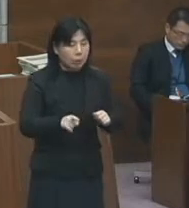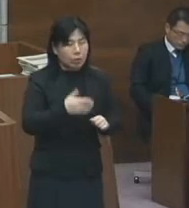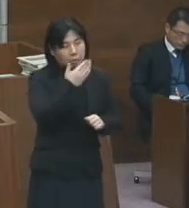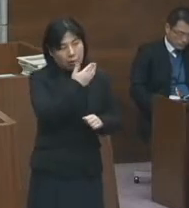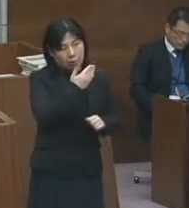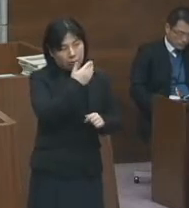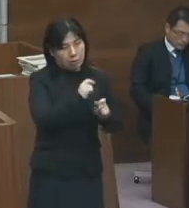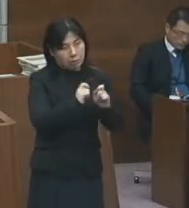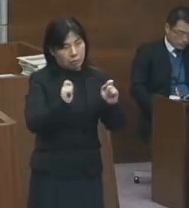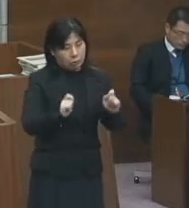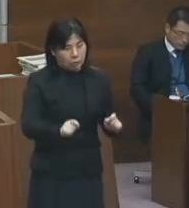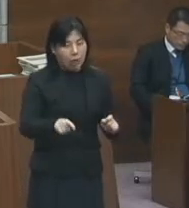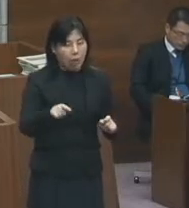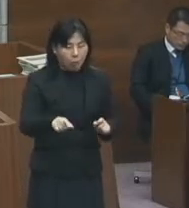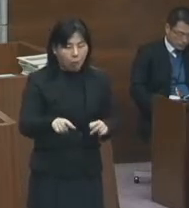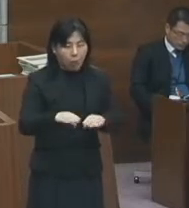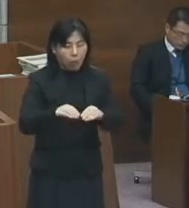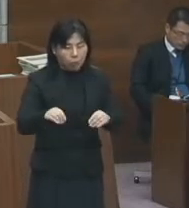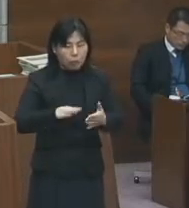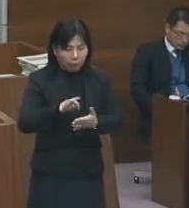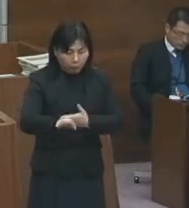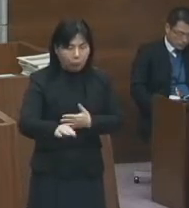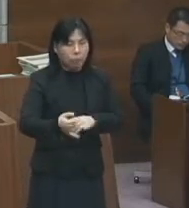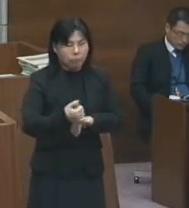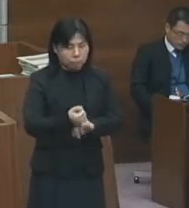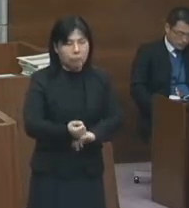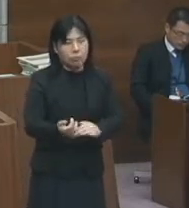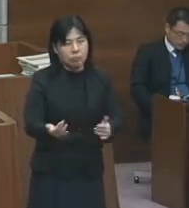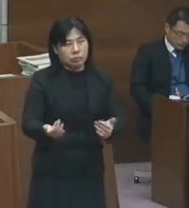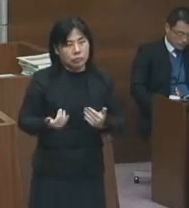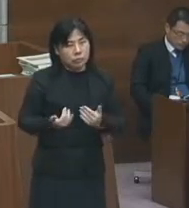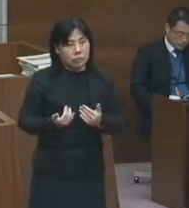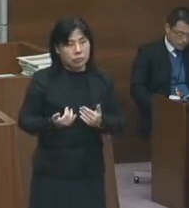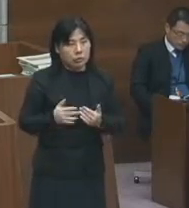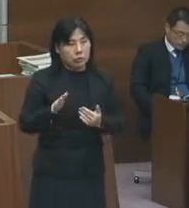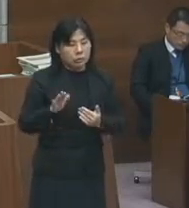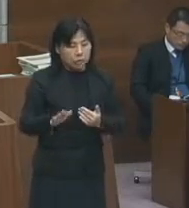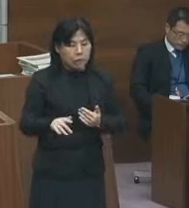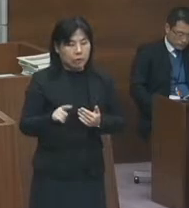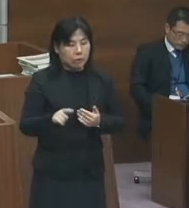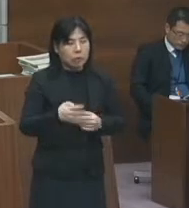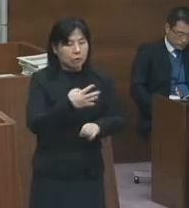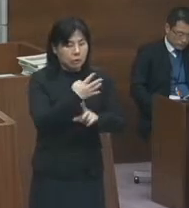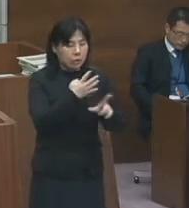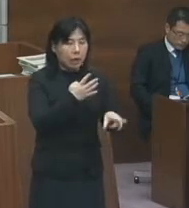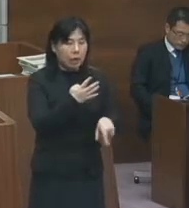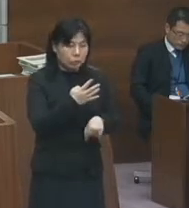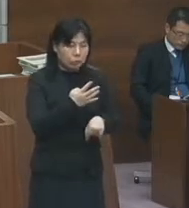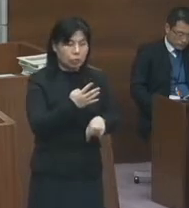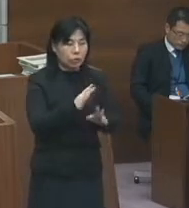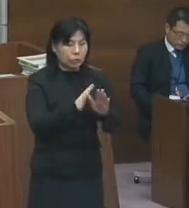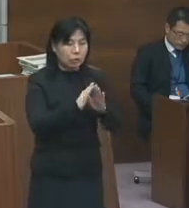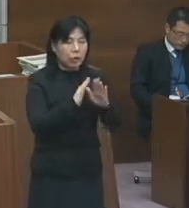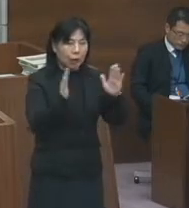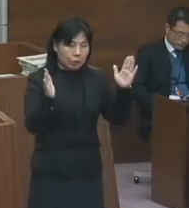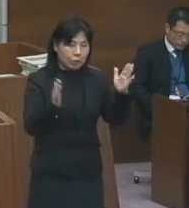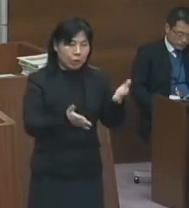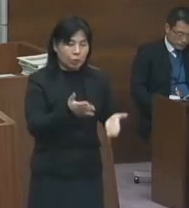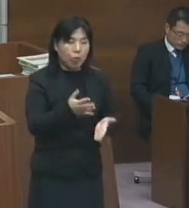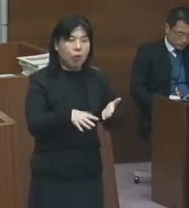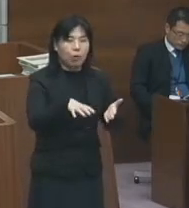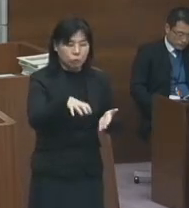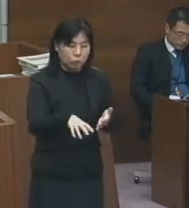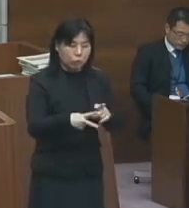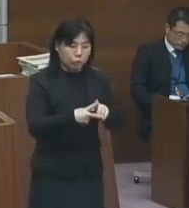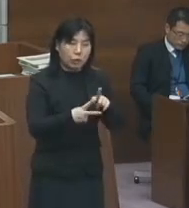要であり、その取得は絶対必要であります。特に4月に開園予定の大規模保育所2園